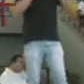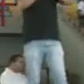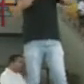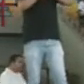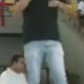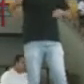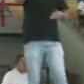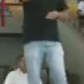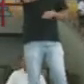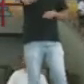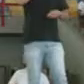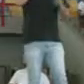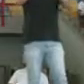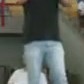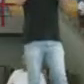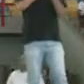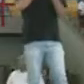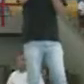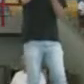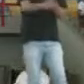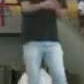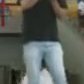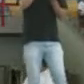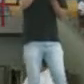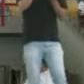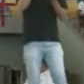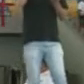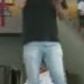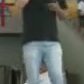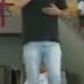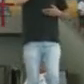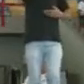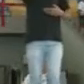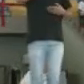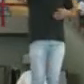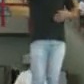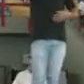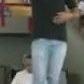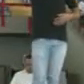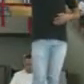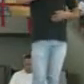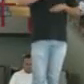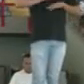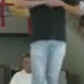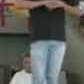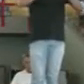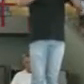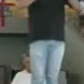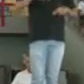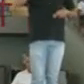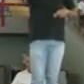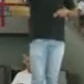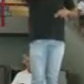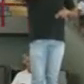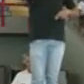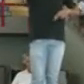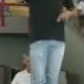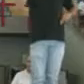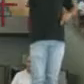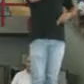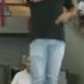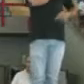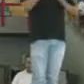de vocês, na introdução de um texto dissertativo, uma defesa de ponto de vista. E essa defesa, quanto mais